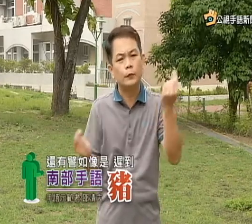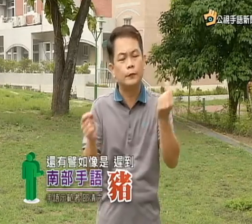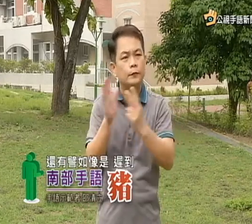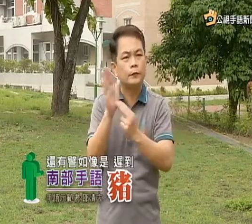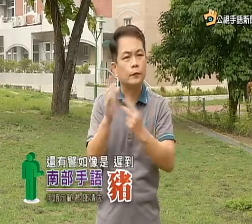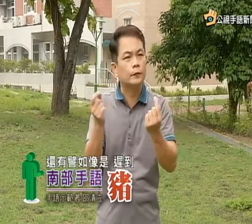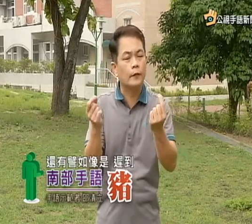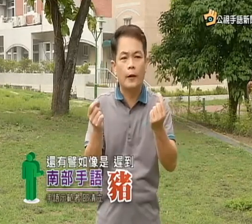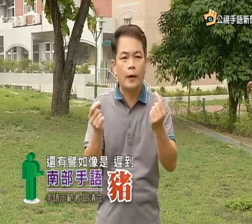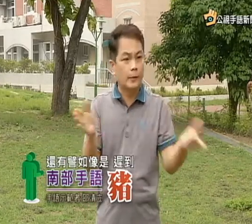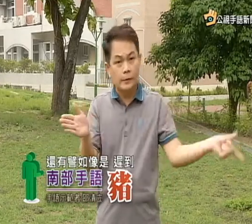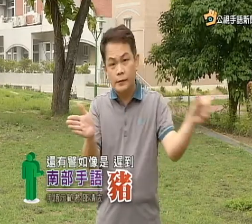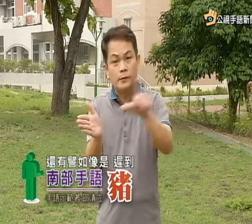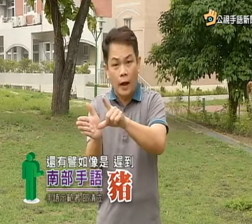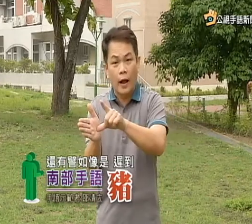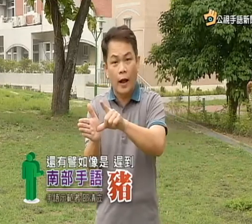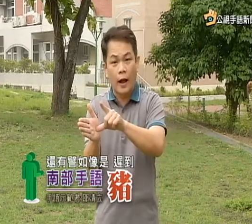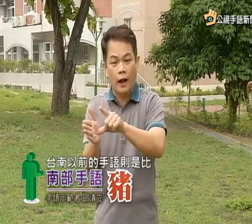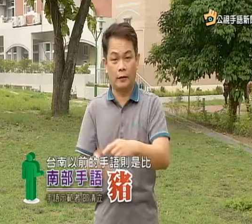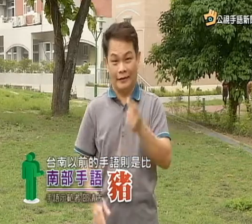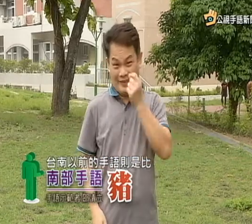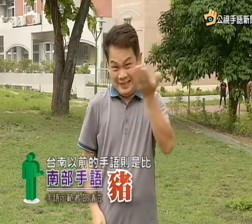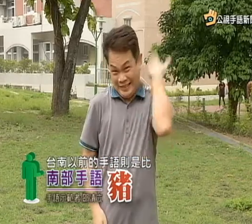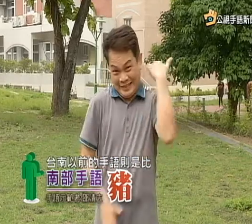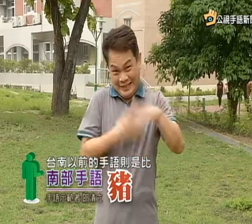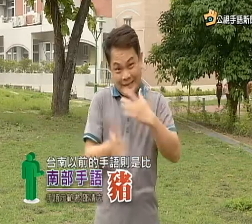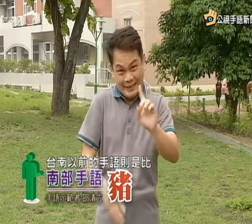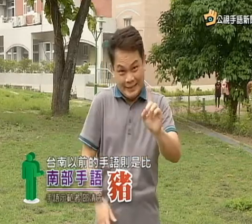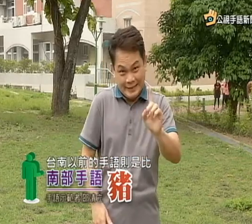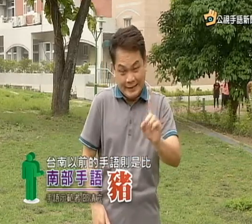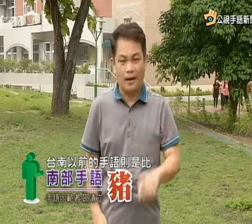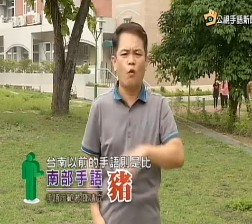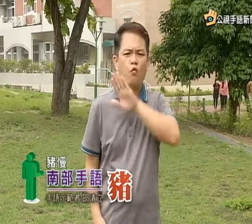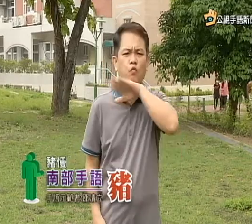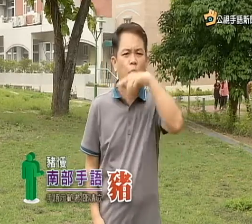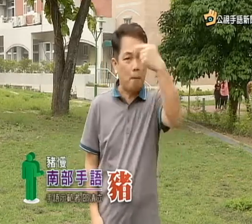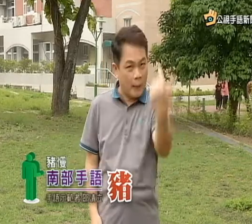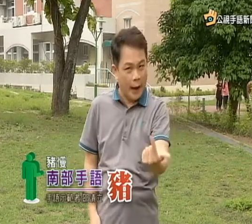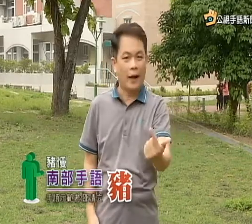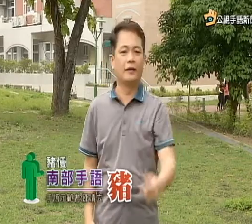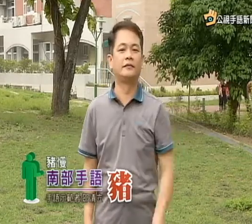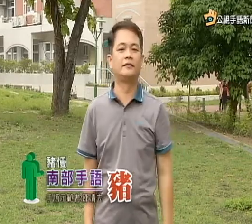还有譬如像是迟到，台南以前的手语则是比猪慢。